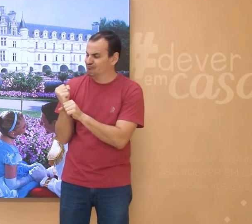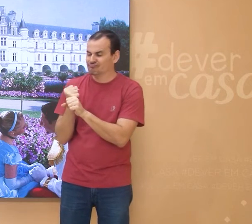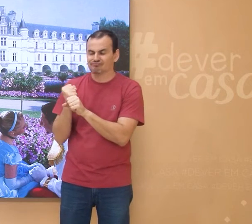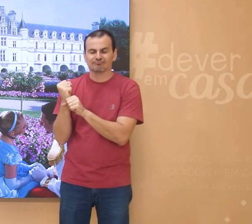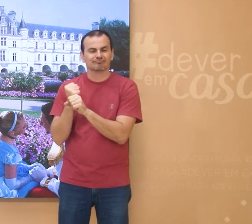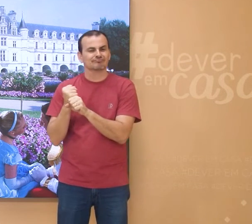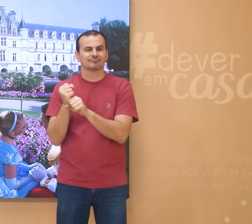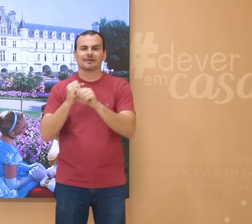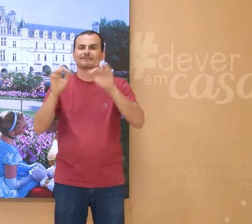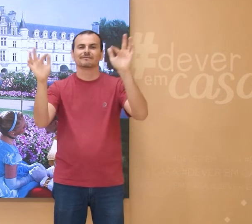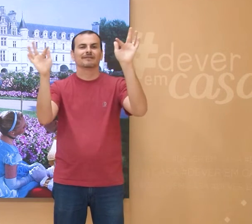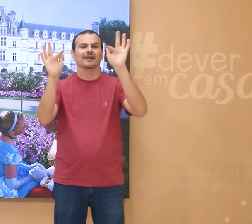anos.